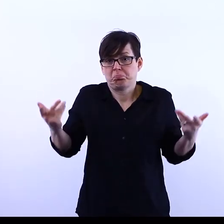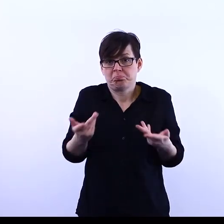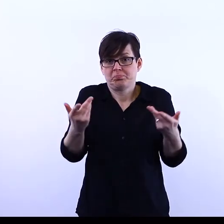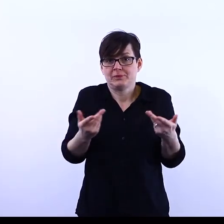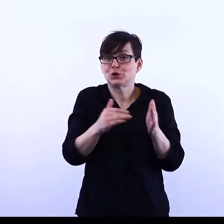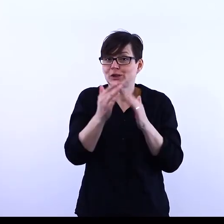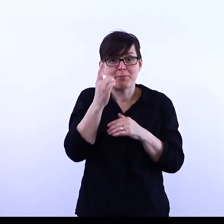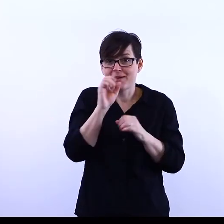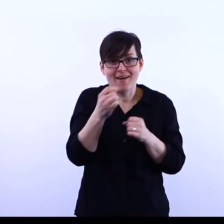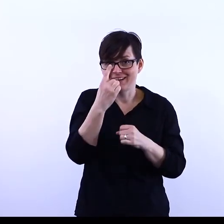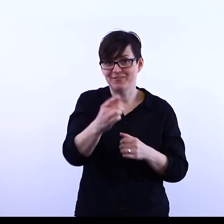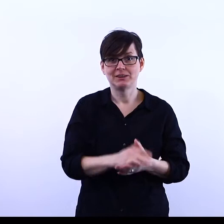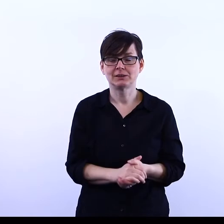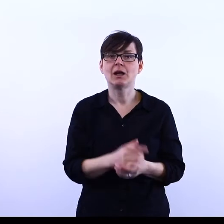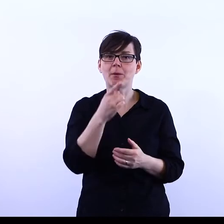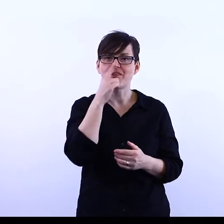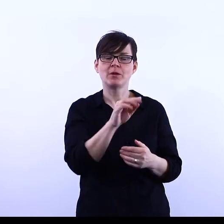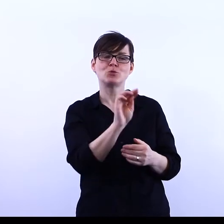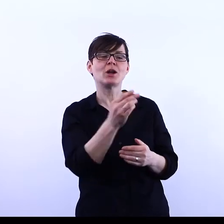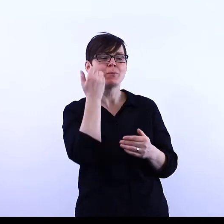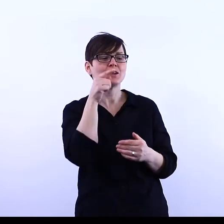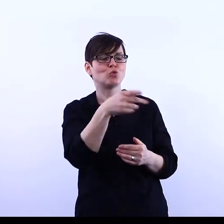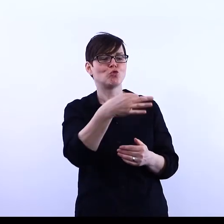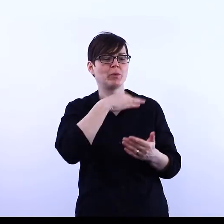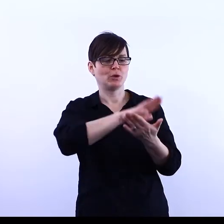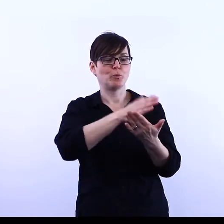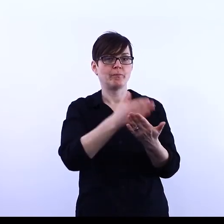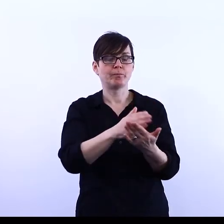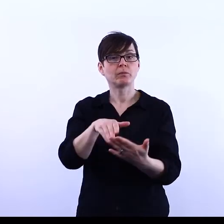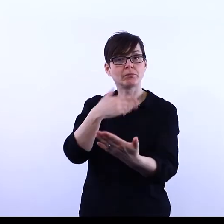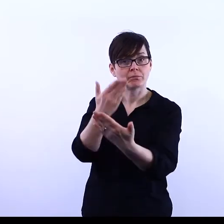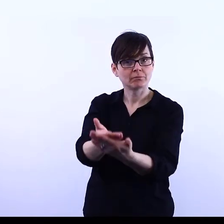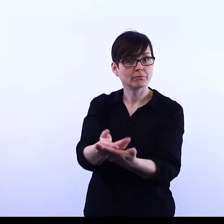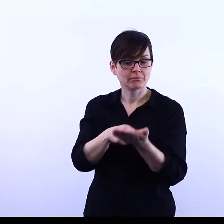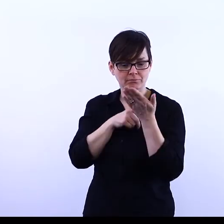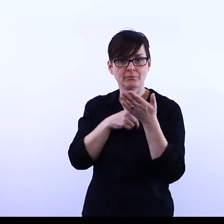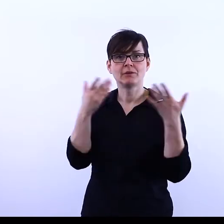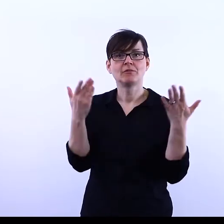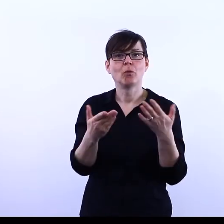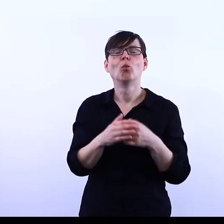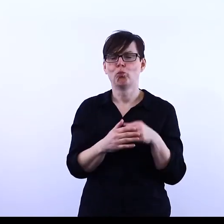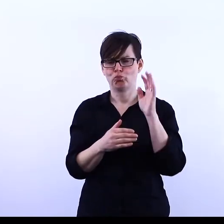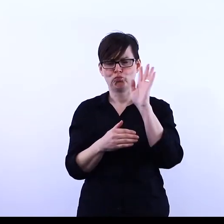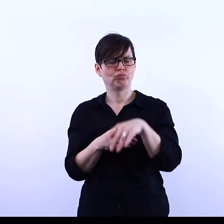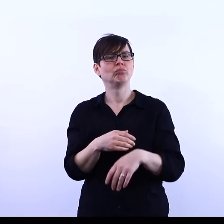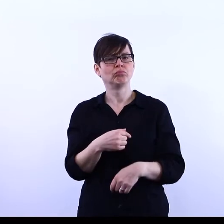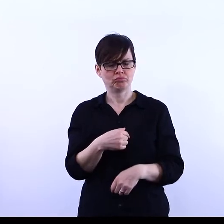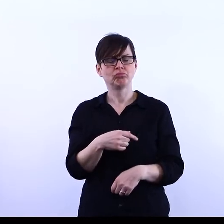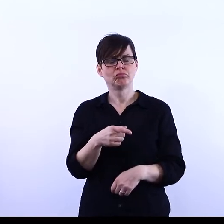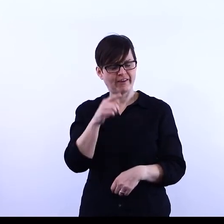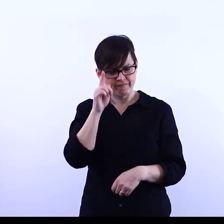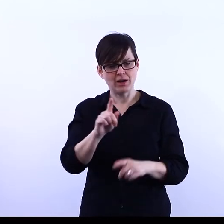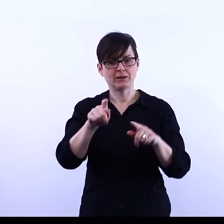So, das Output ist aber so. Das heißt, der Google-Algorithmus, die KI, meint das ganz eindeutig wissen zu können